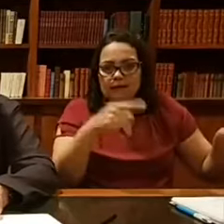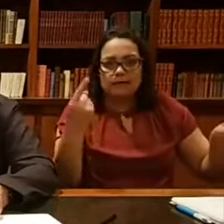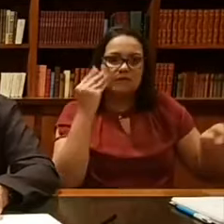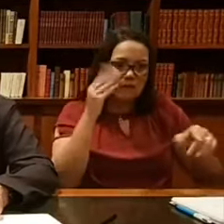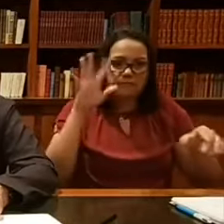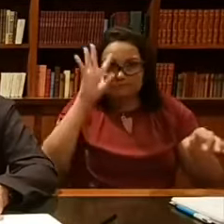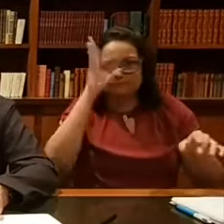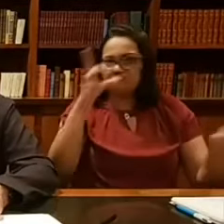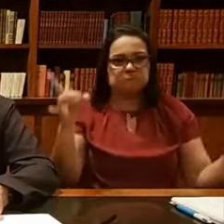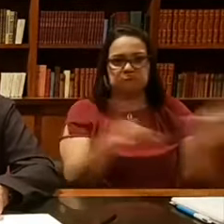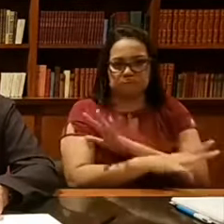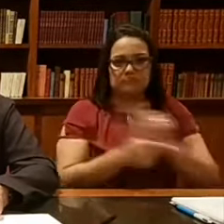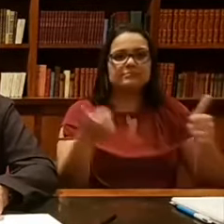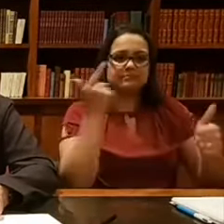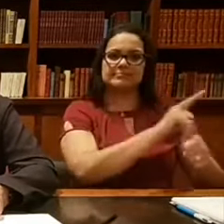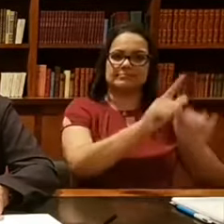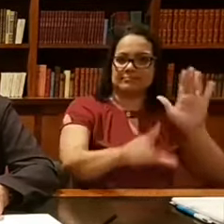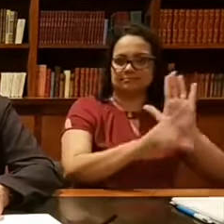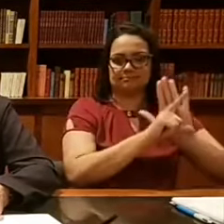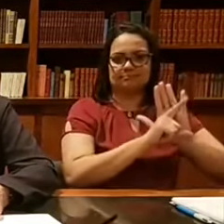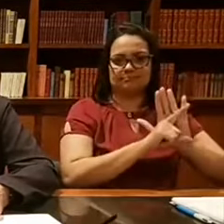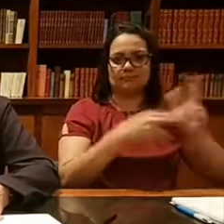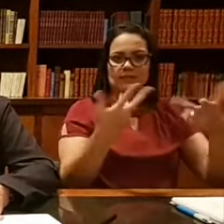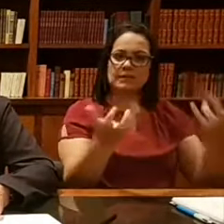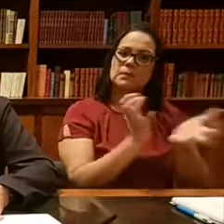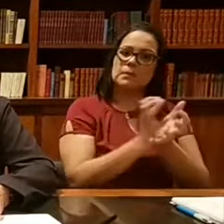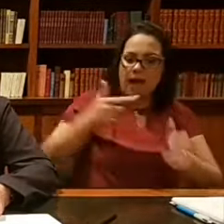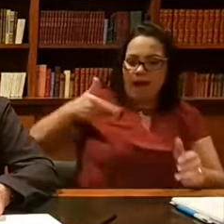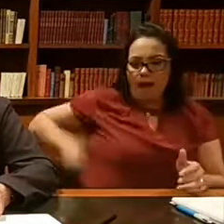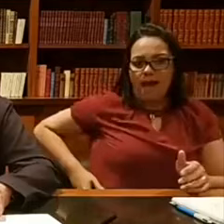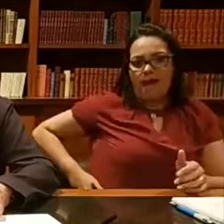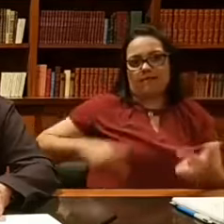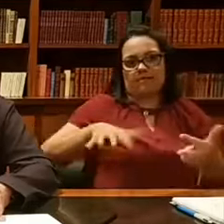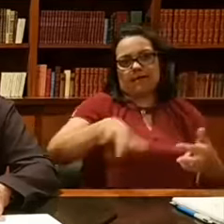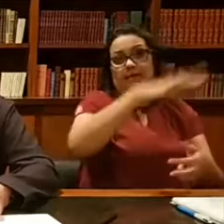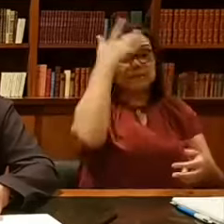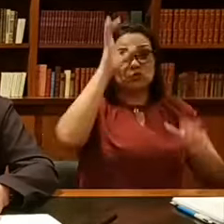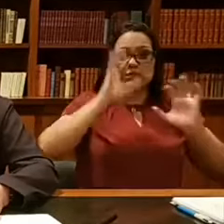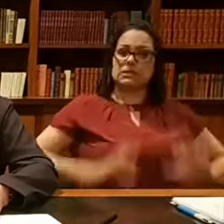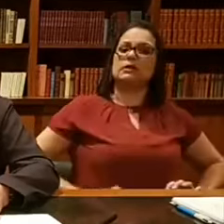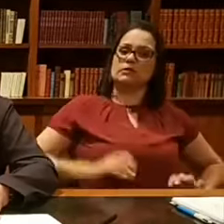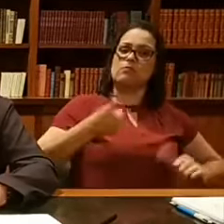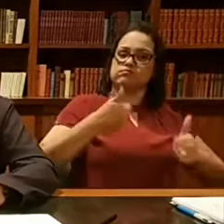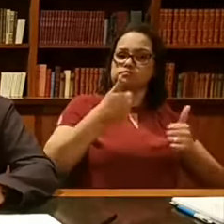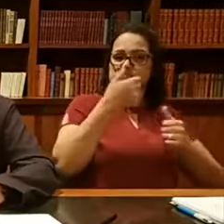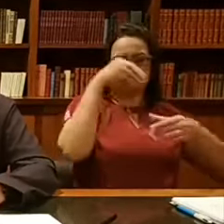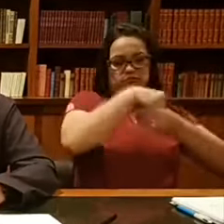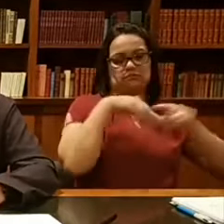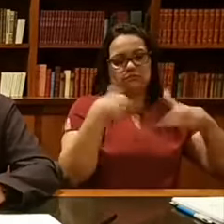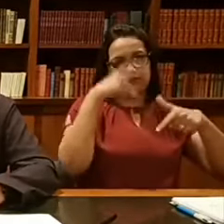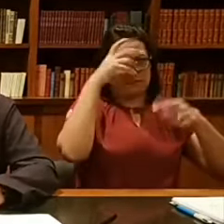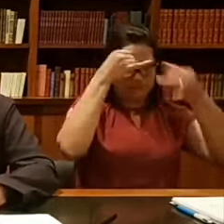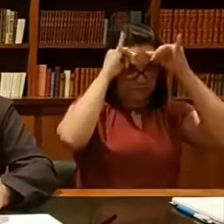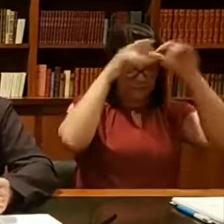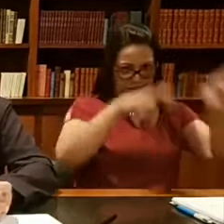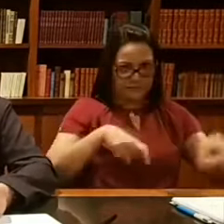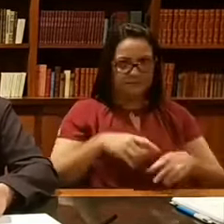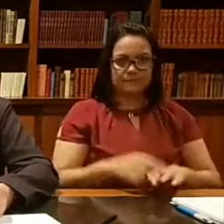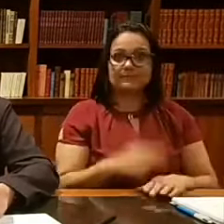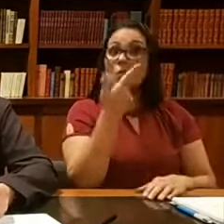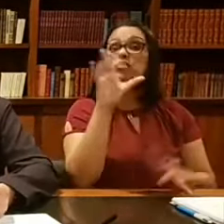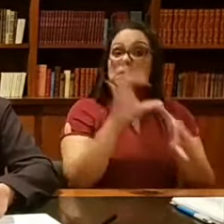essa situação aí do porte de arma de fogo para o cidadão de bem. Também sancionamos uma